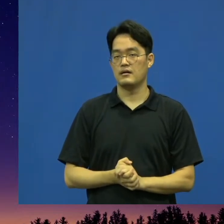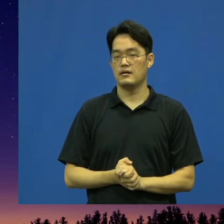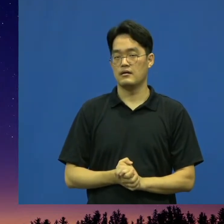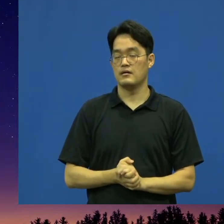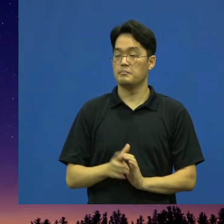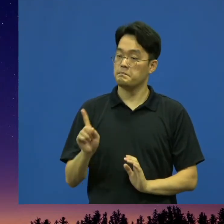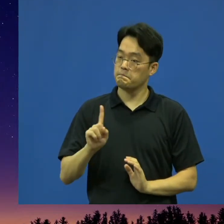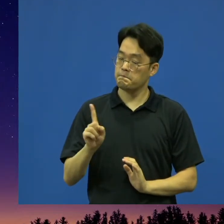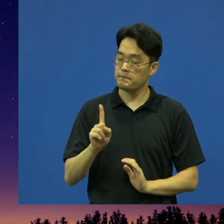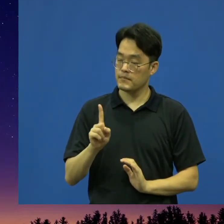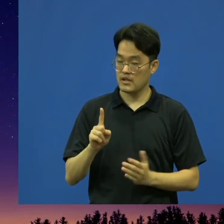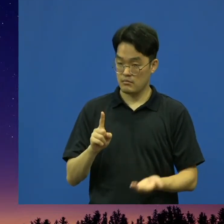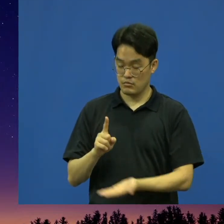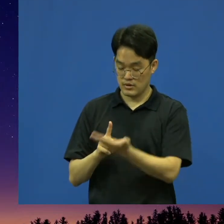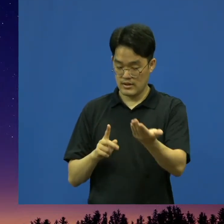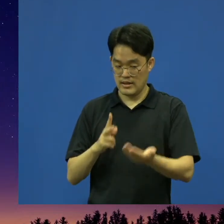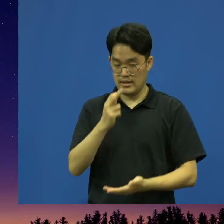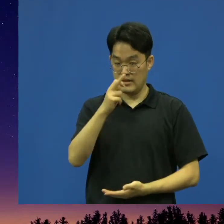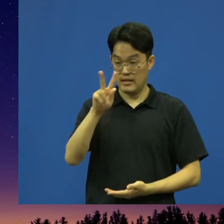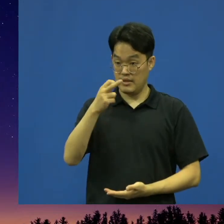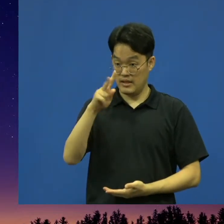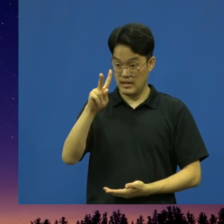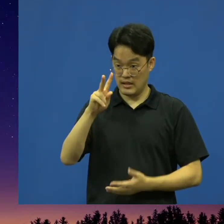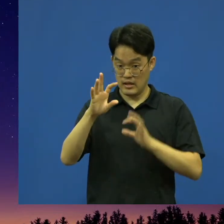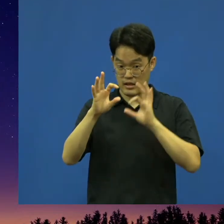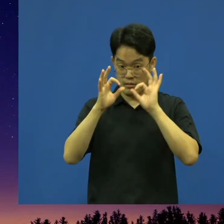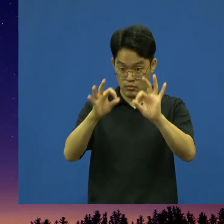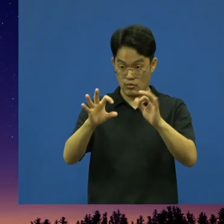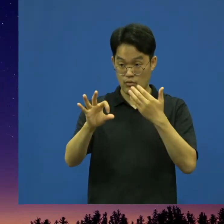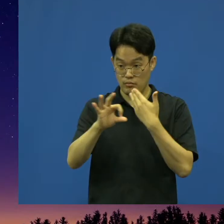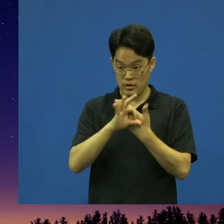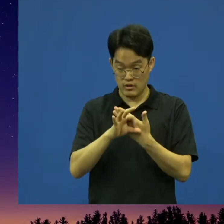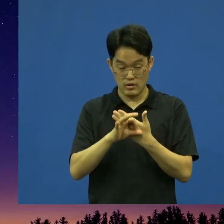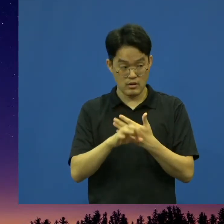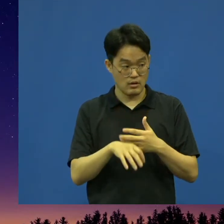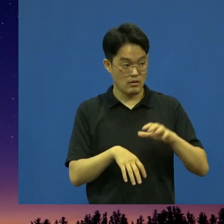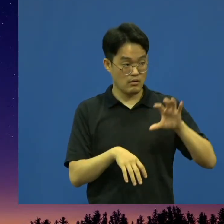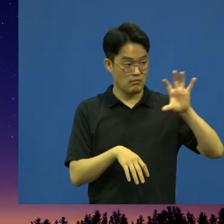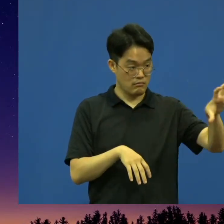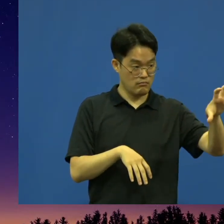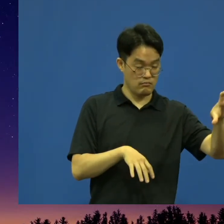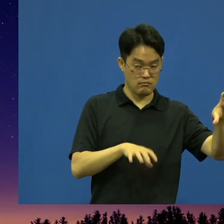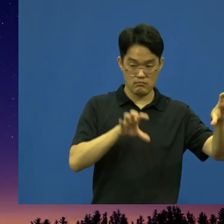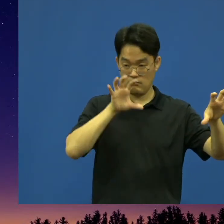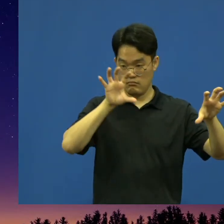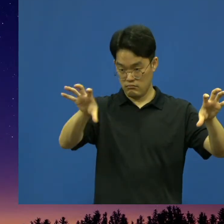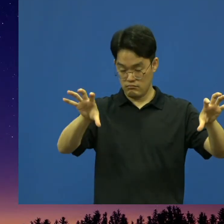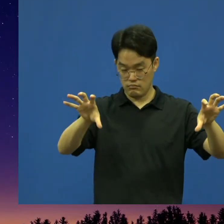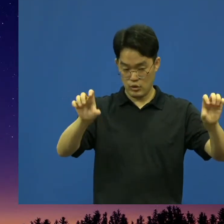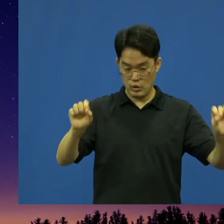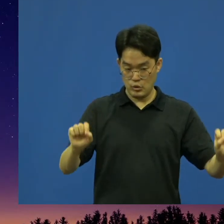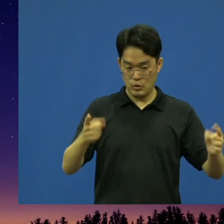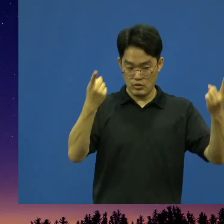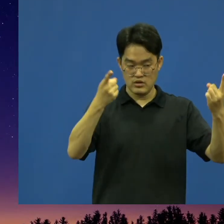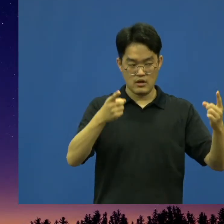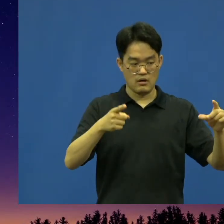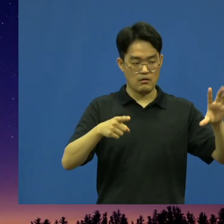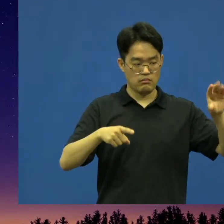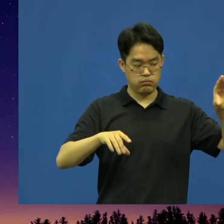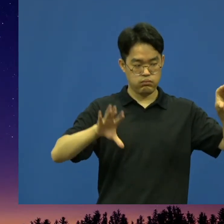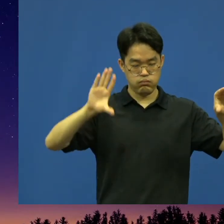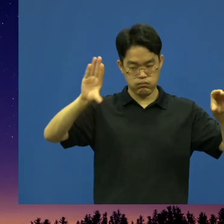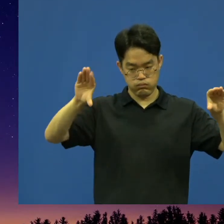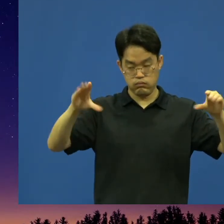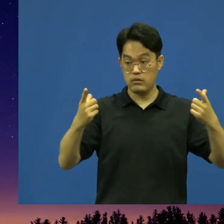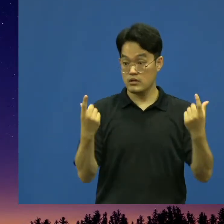마치 TV 같은 거에 보면 화면 두 개가 동시에 다른 화면을 잡고 있는 것처럼 오늘 이 환상,